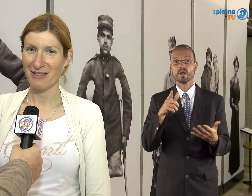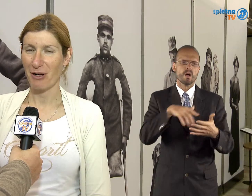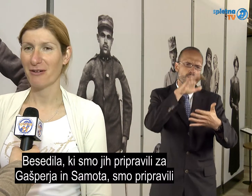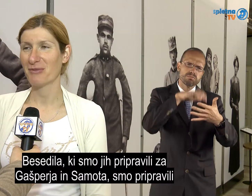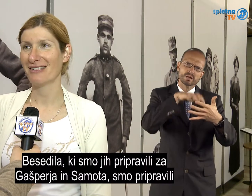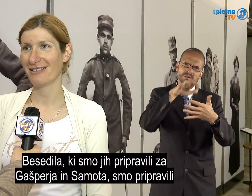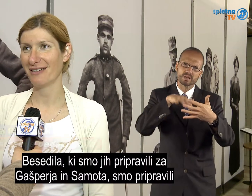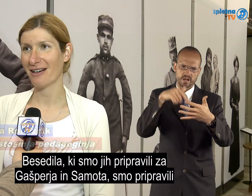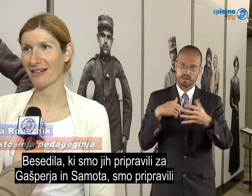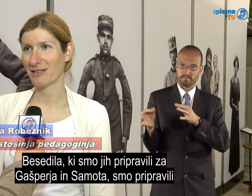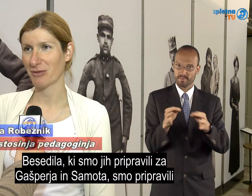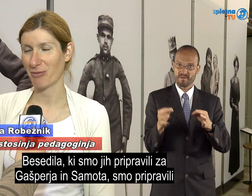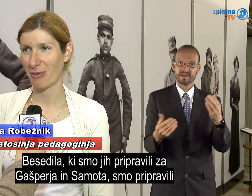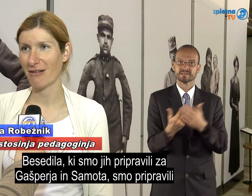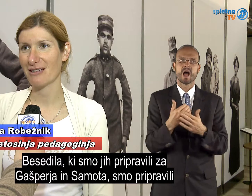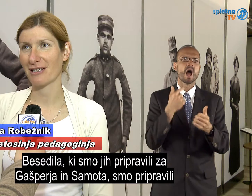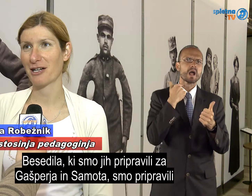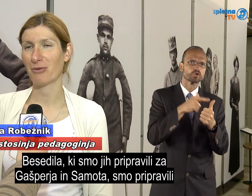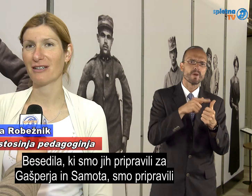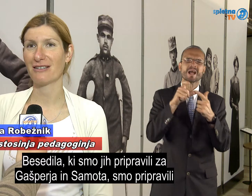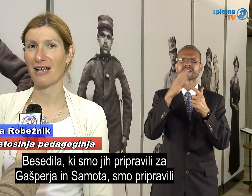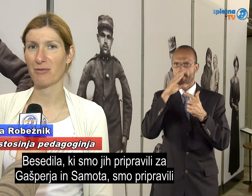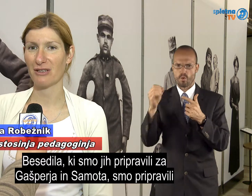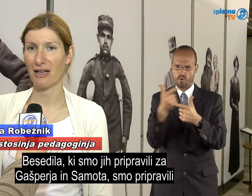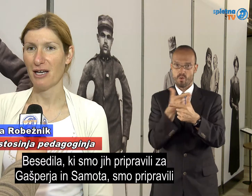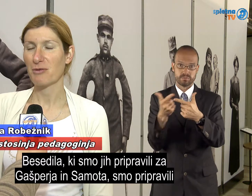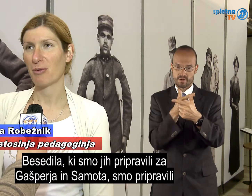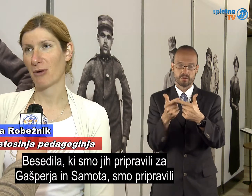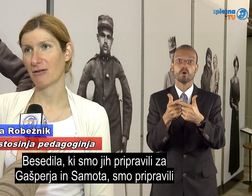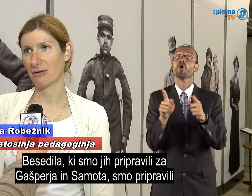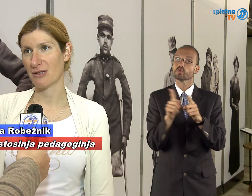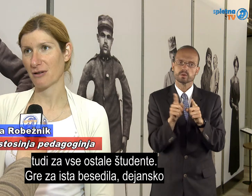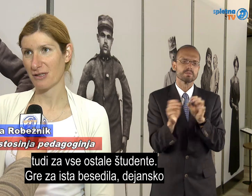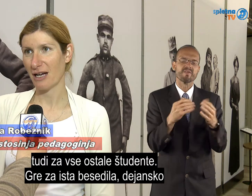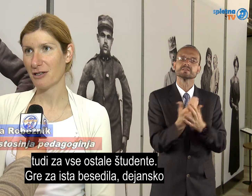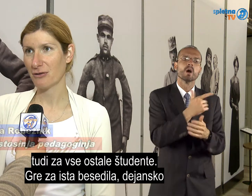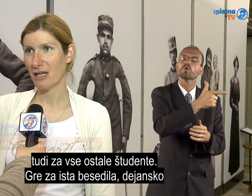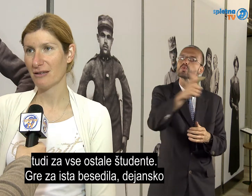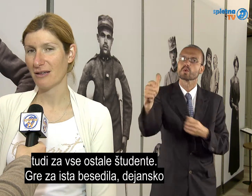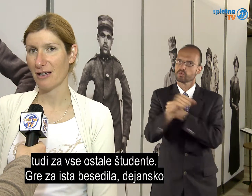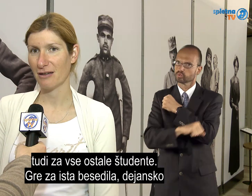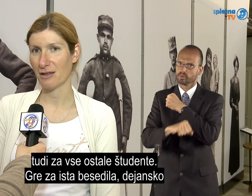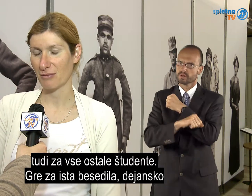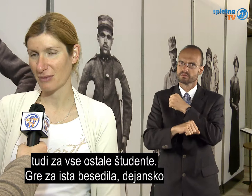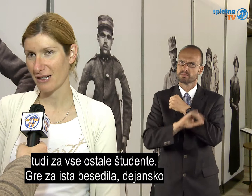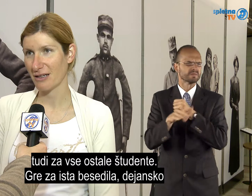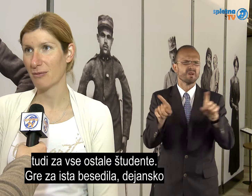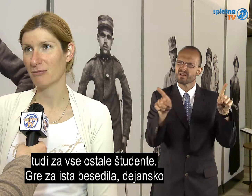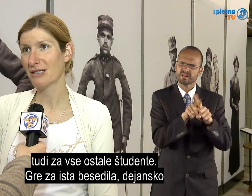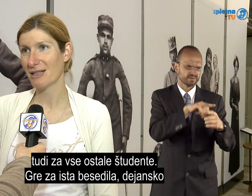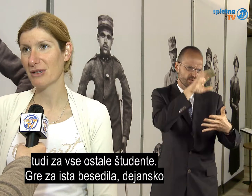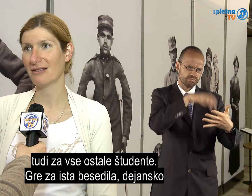Ja, se pravi, besedila, ki smo jih pripravili za Gašperja in Samota, smo pripravili tudi za ostale študente. Gre